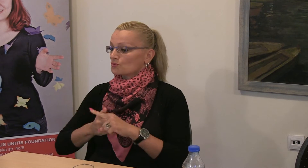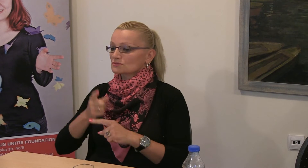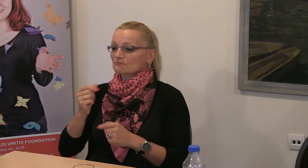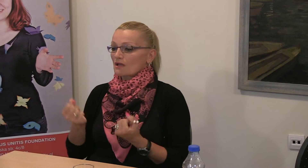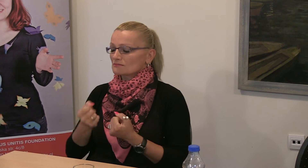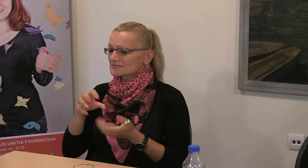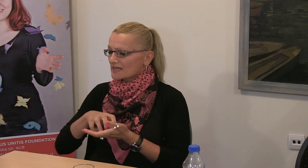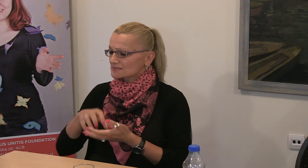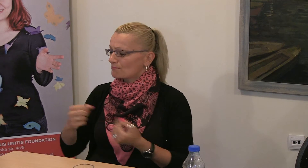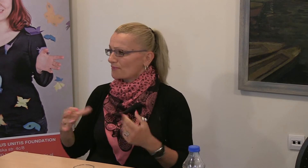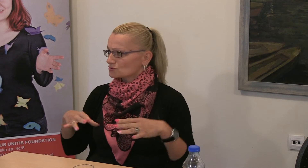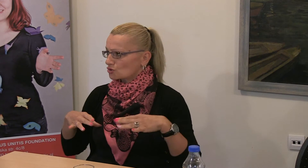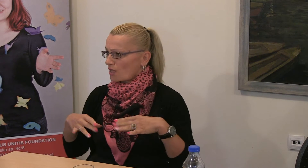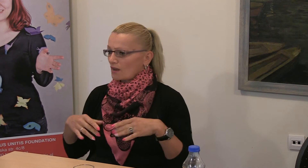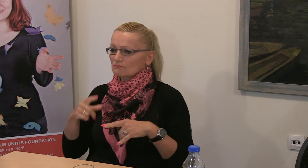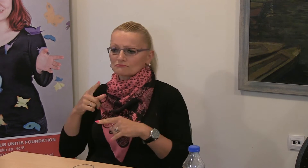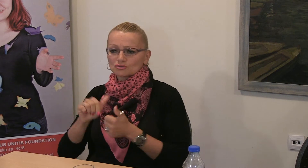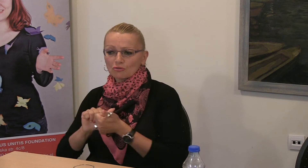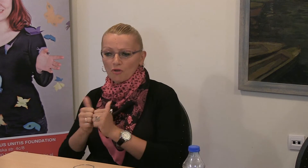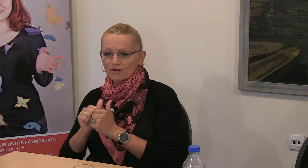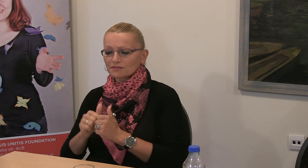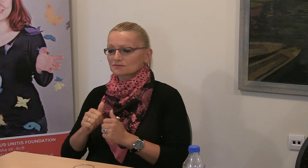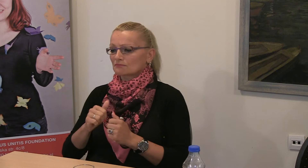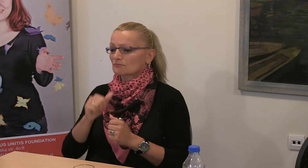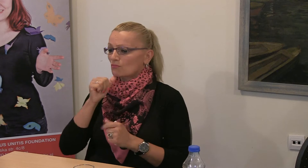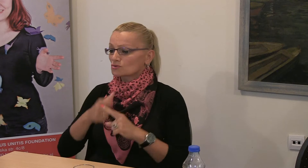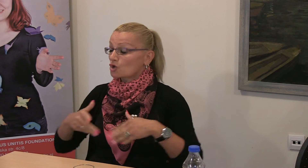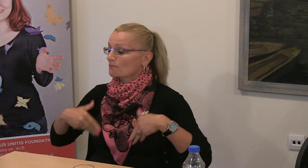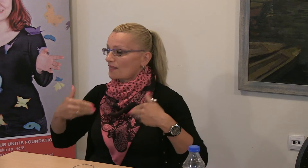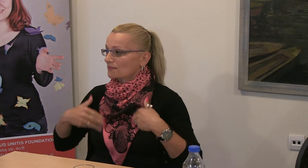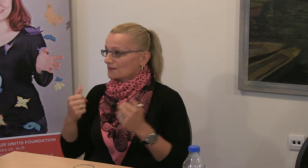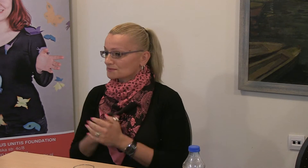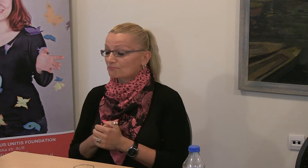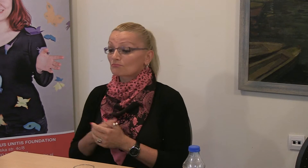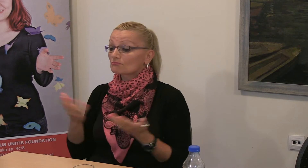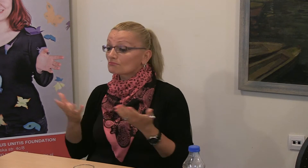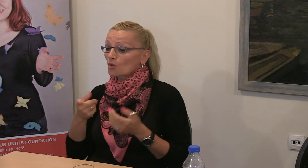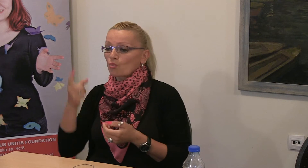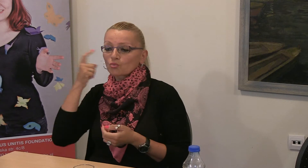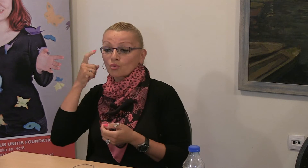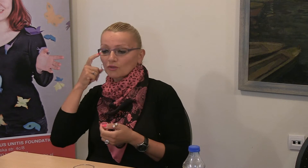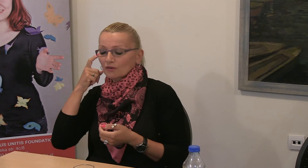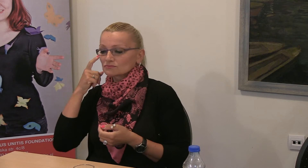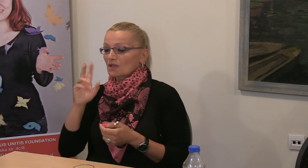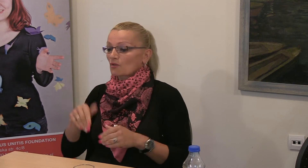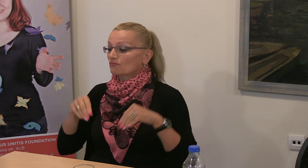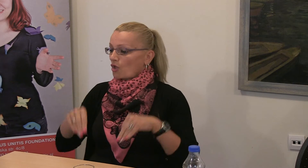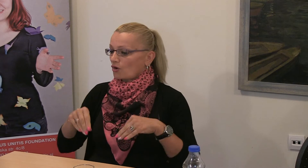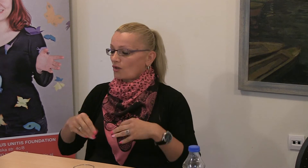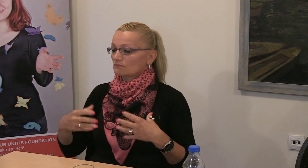žena, plus sekcije penzionera, sportske, plus omladinske, kulturne,